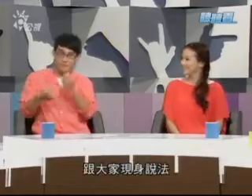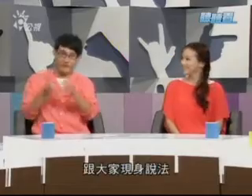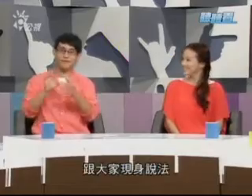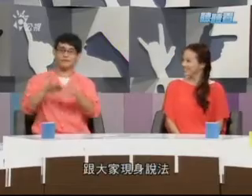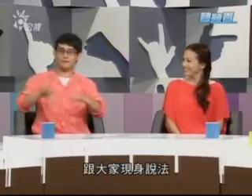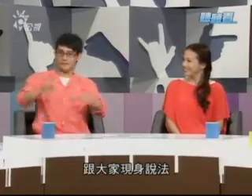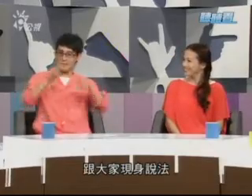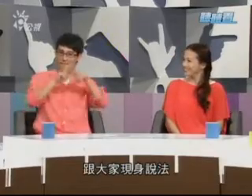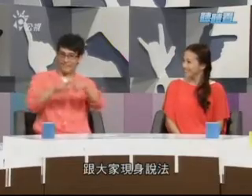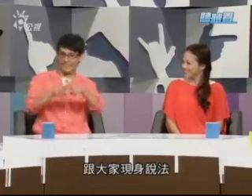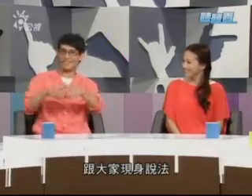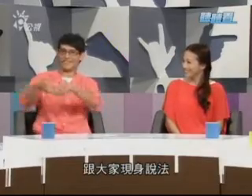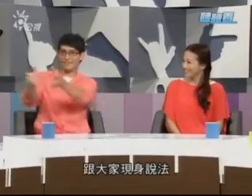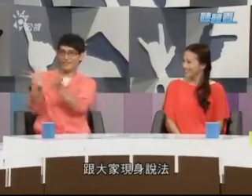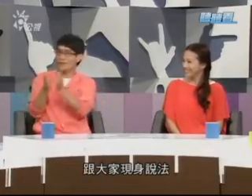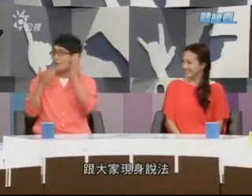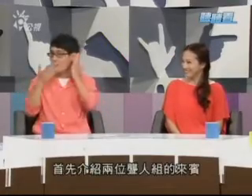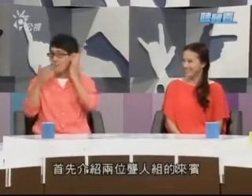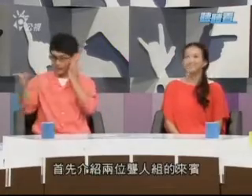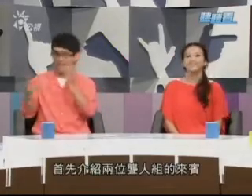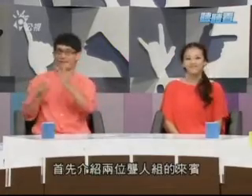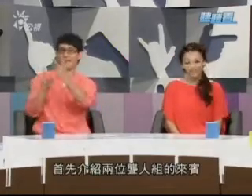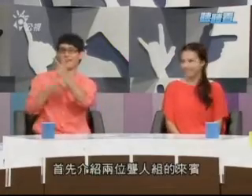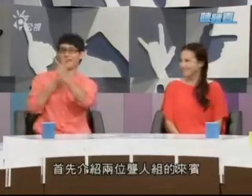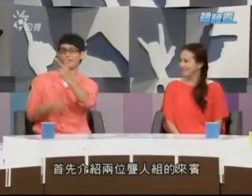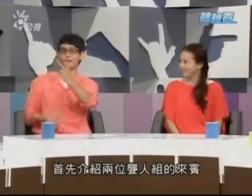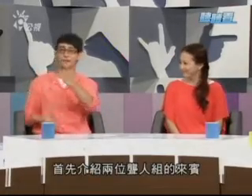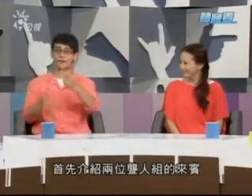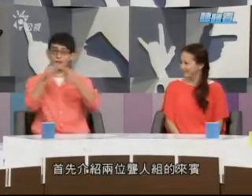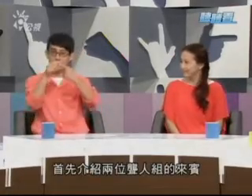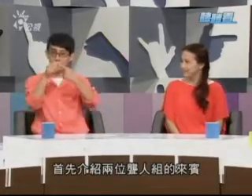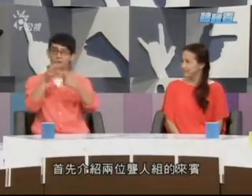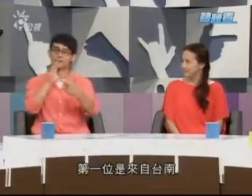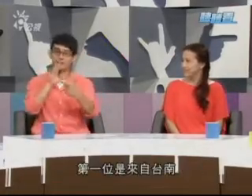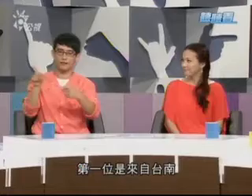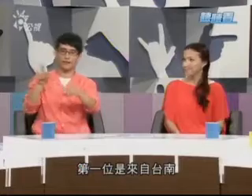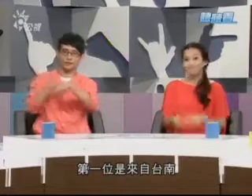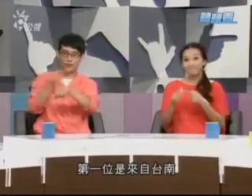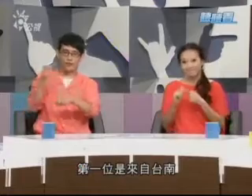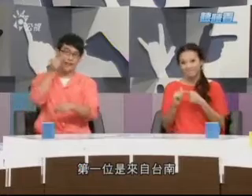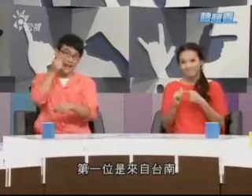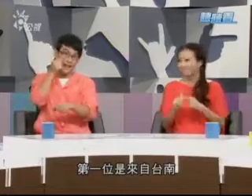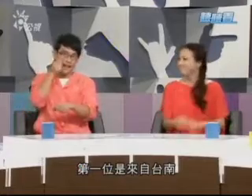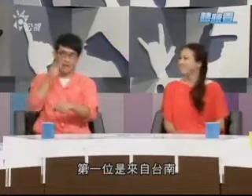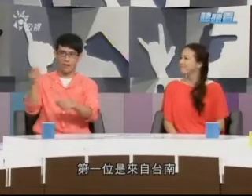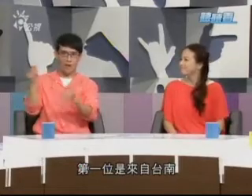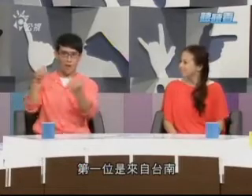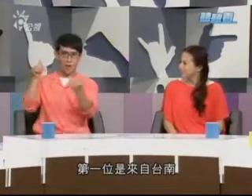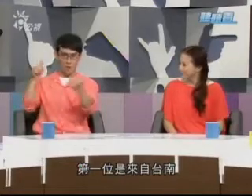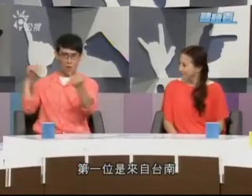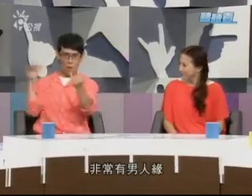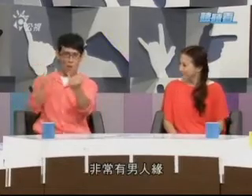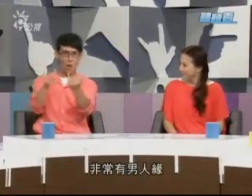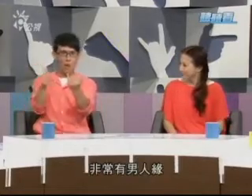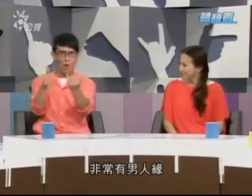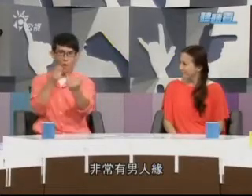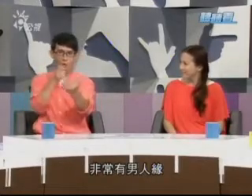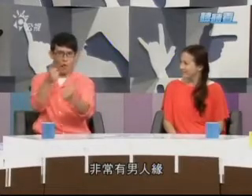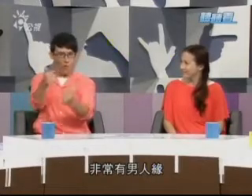家现身说法。首先介绍两位聋人组的来宾，第一位是来自台南，非常有男人